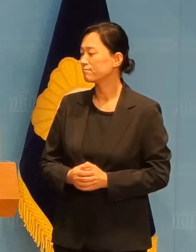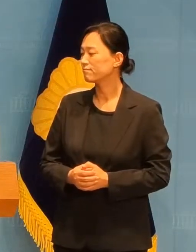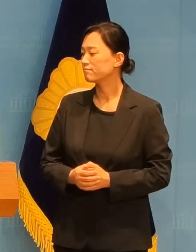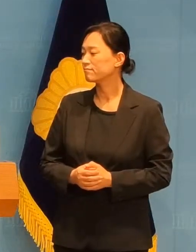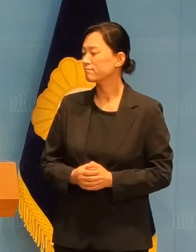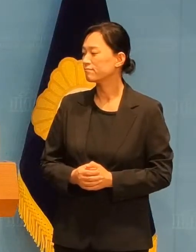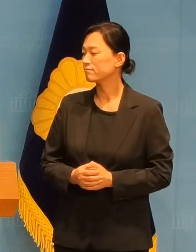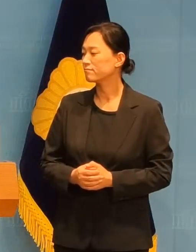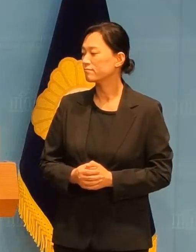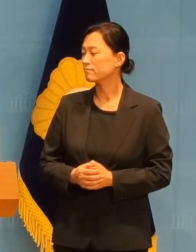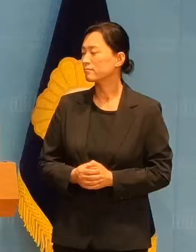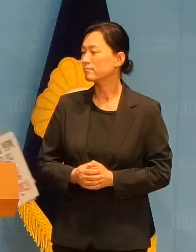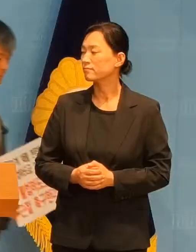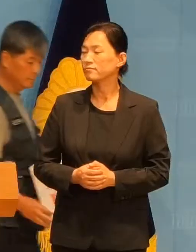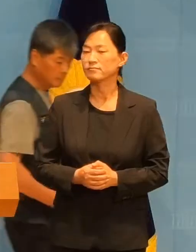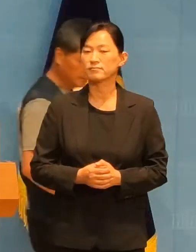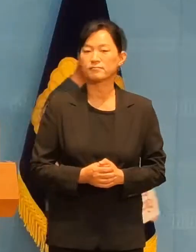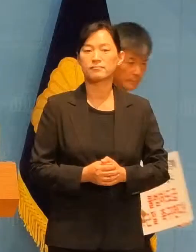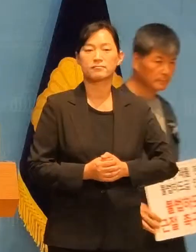토목공사 현장